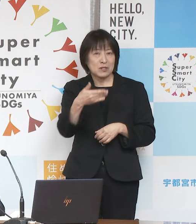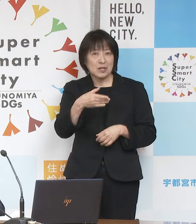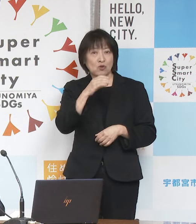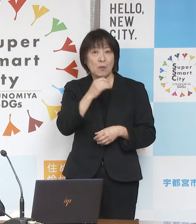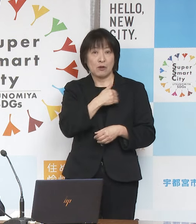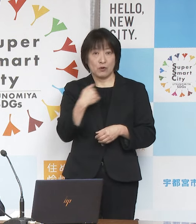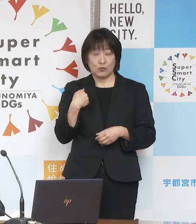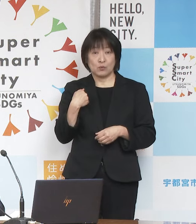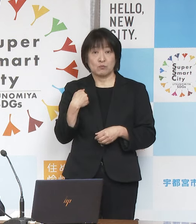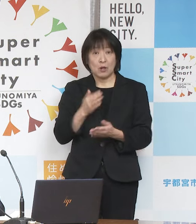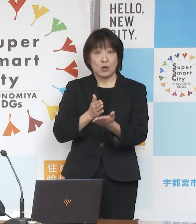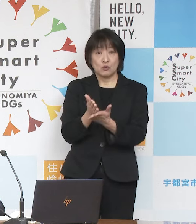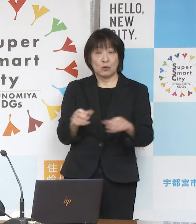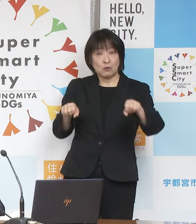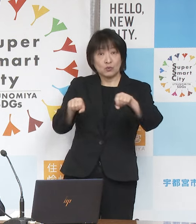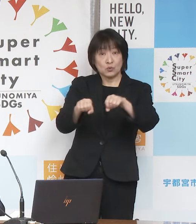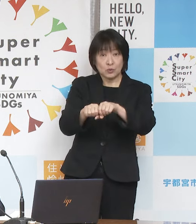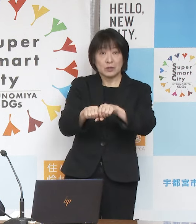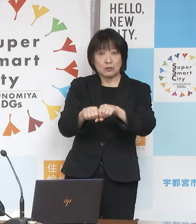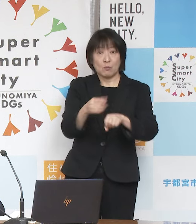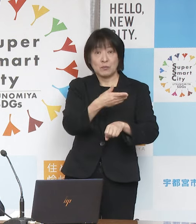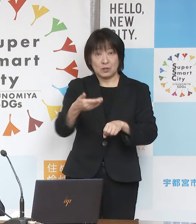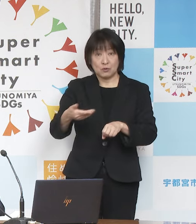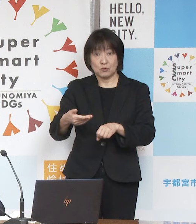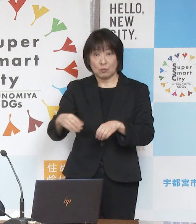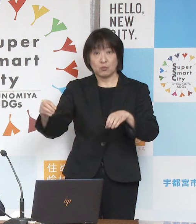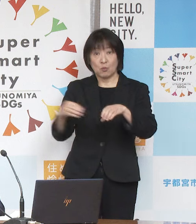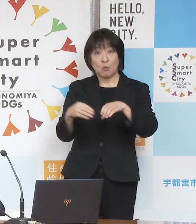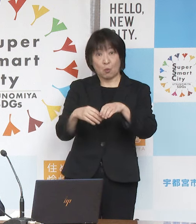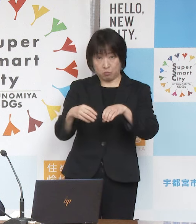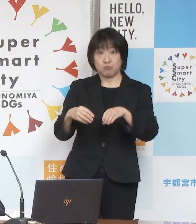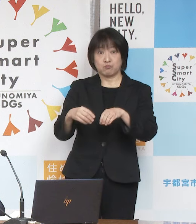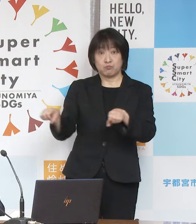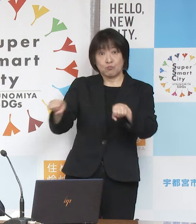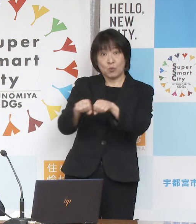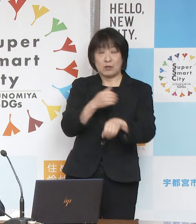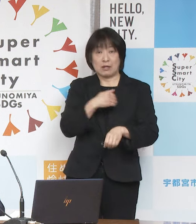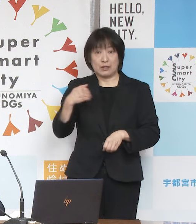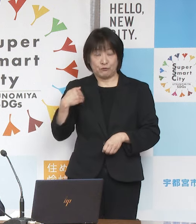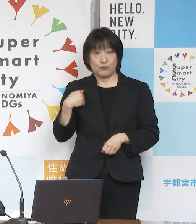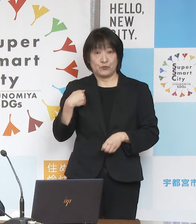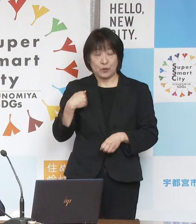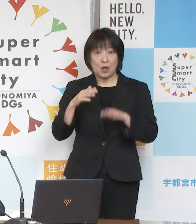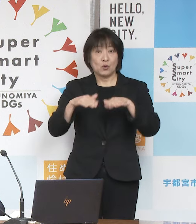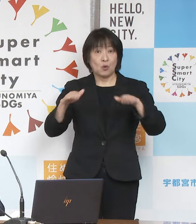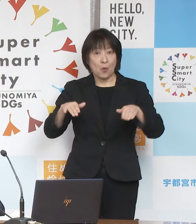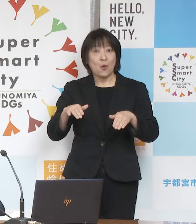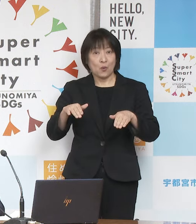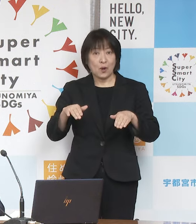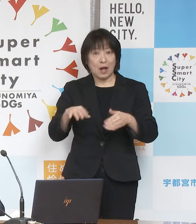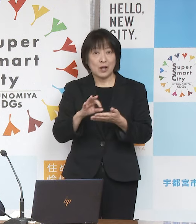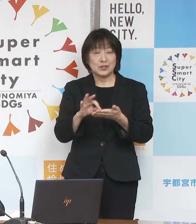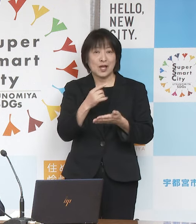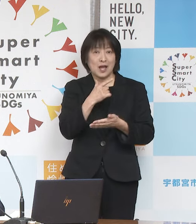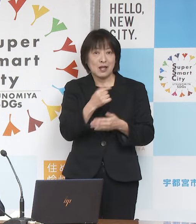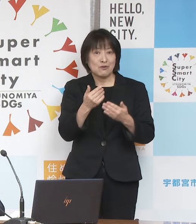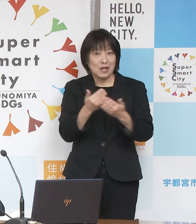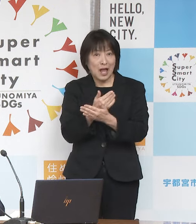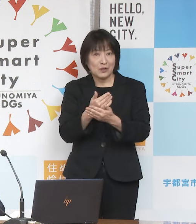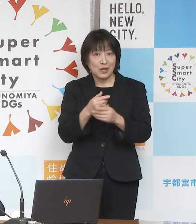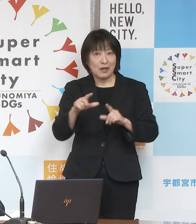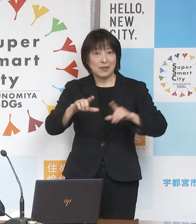方式を導入するとともに子供たちが使いやすくなる使いたくなるデザインを取り入れ